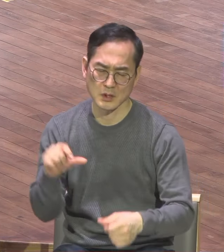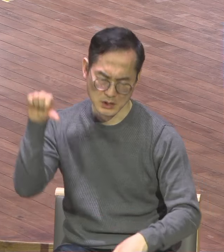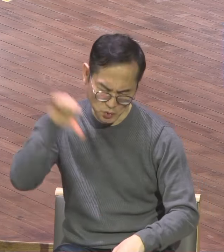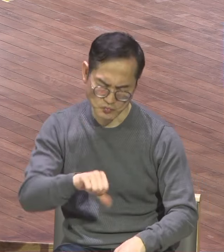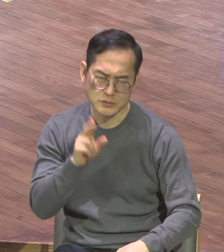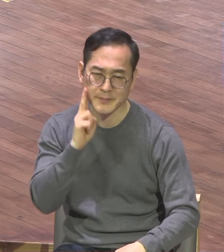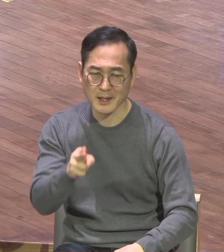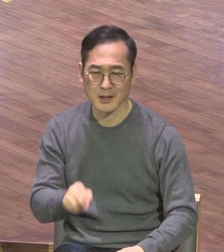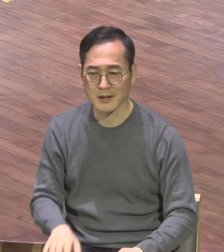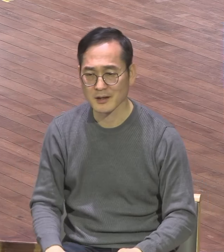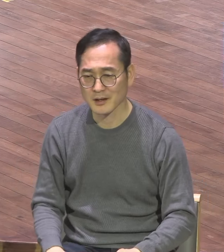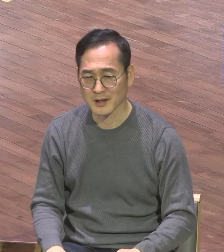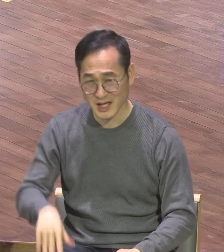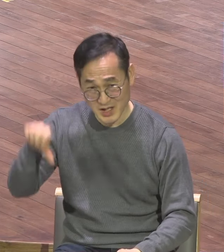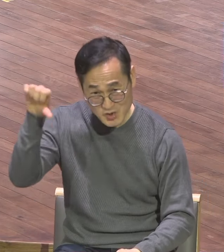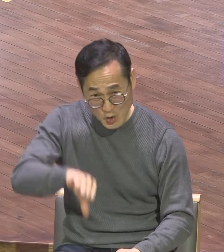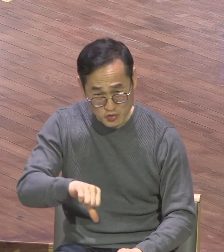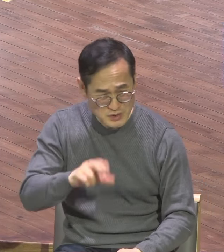이미